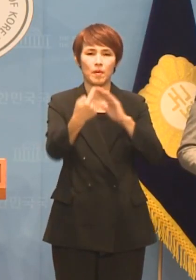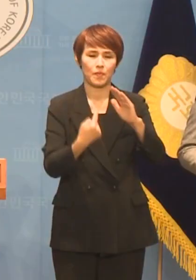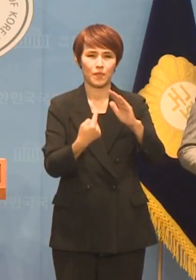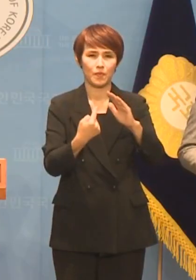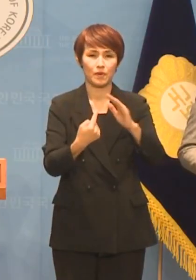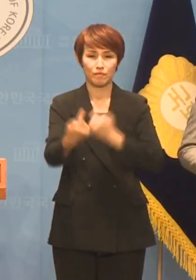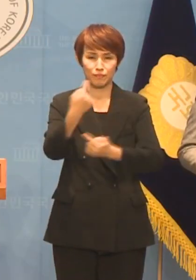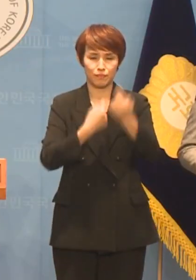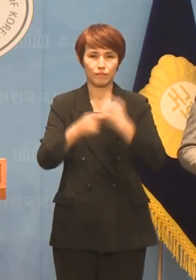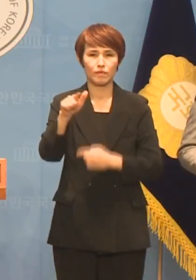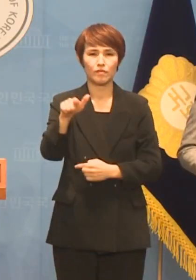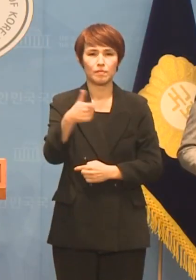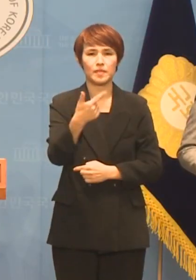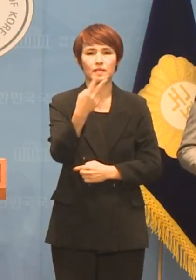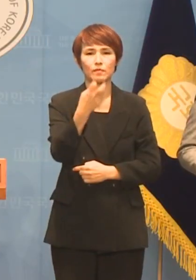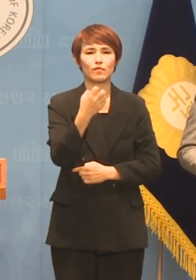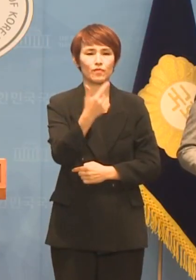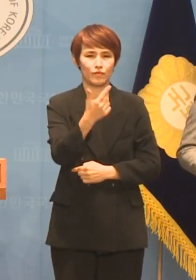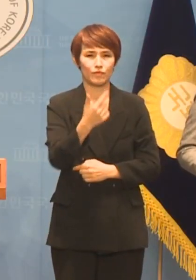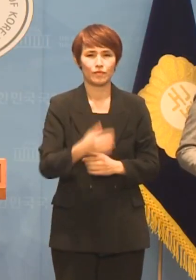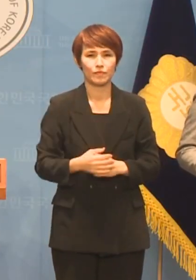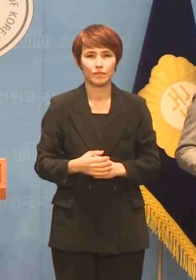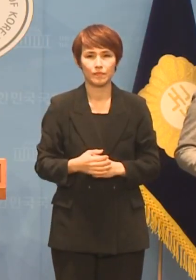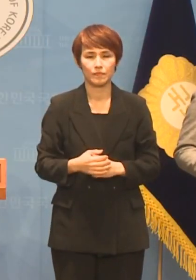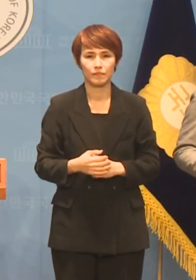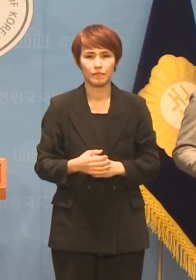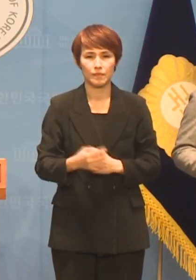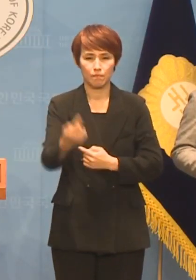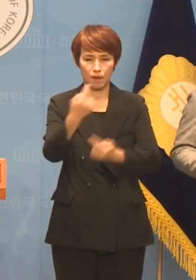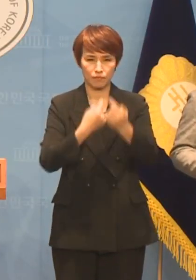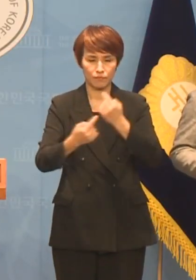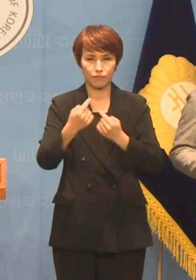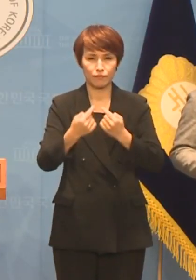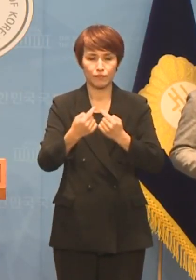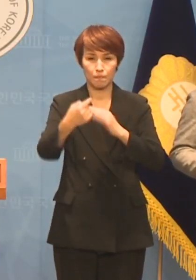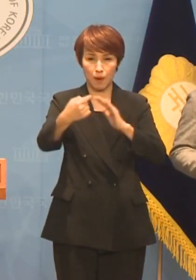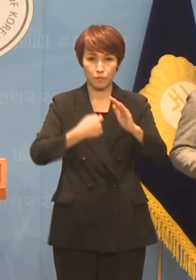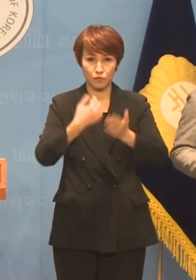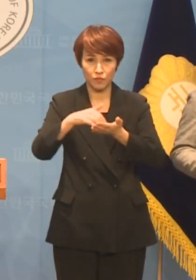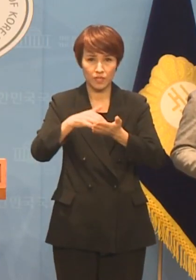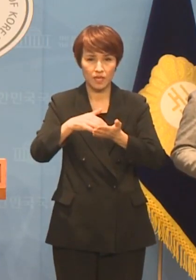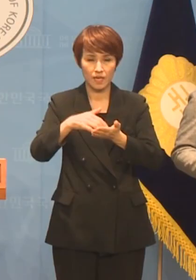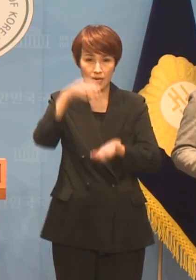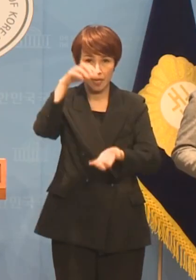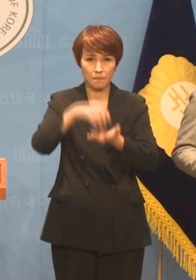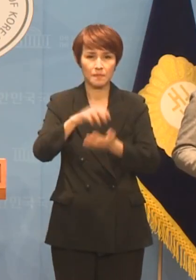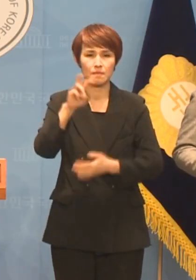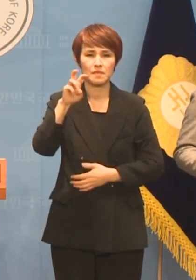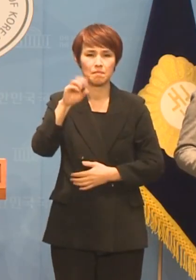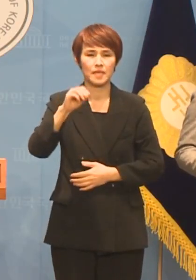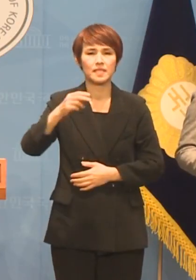제보는 636건입니다. 누적 방문자 수는 30만